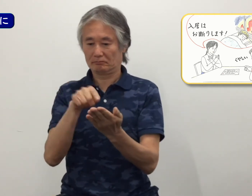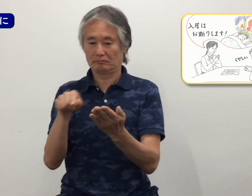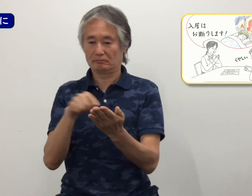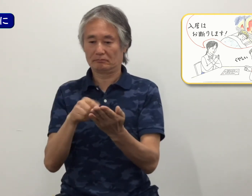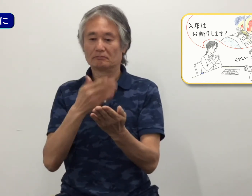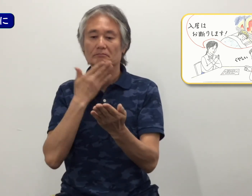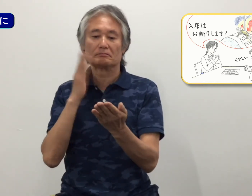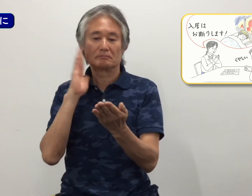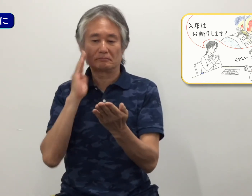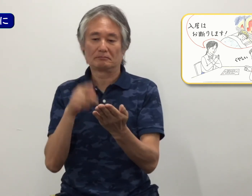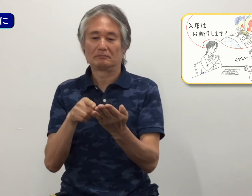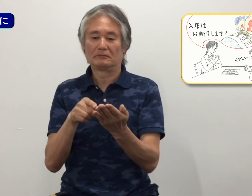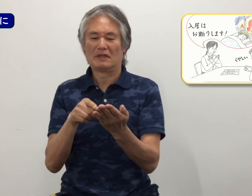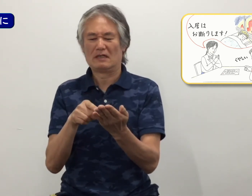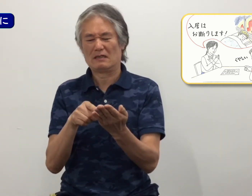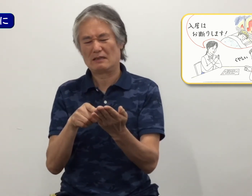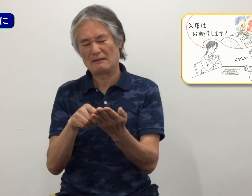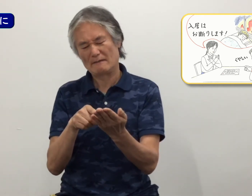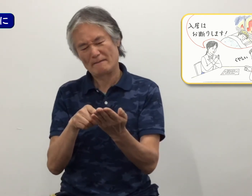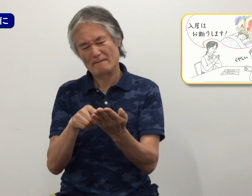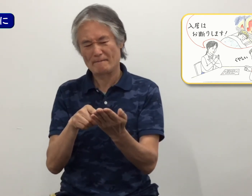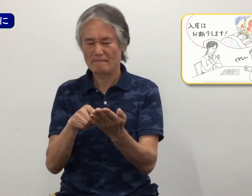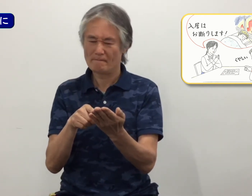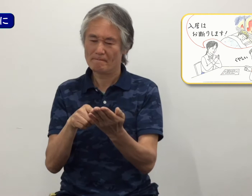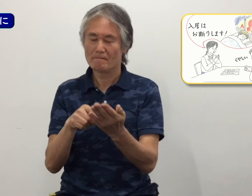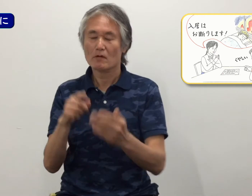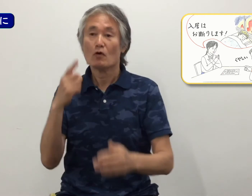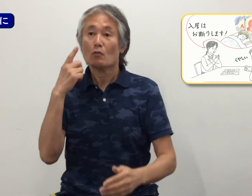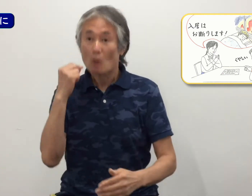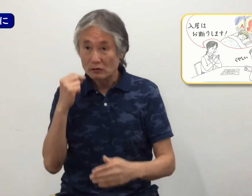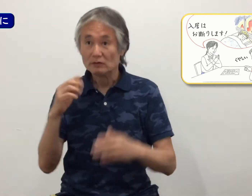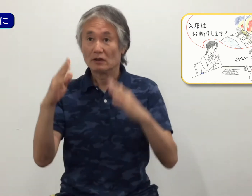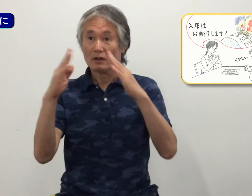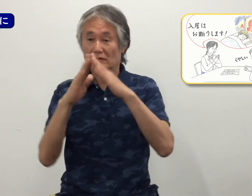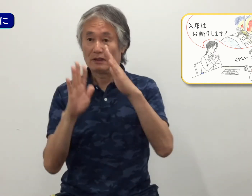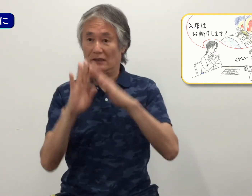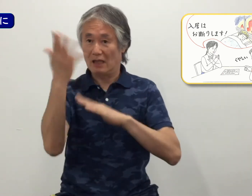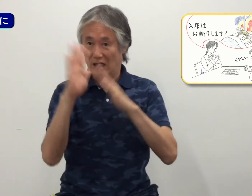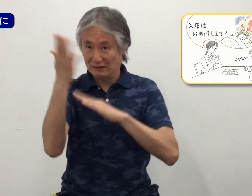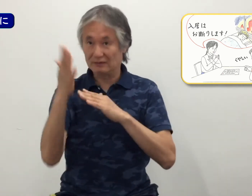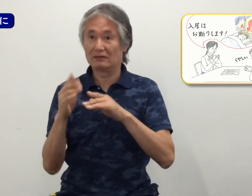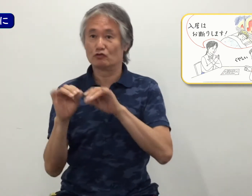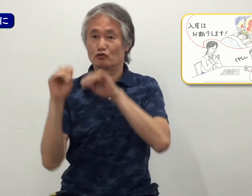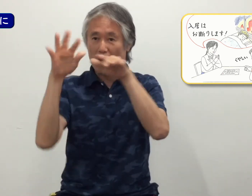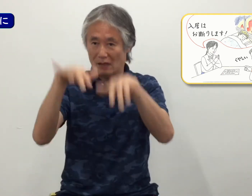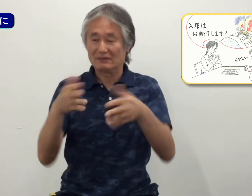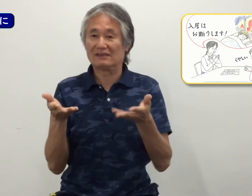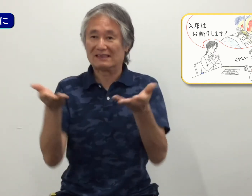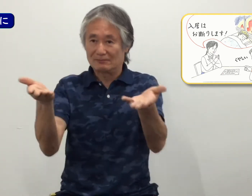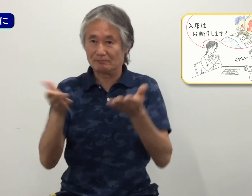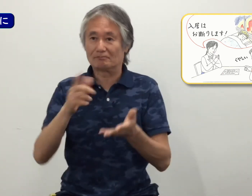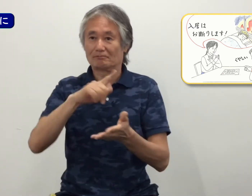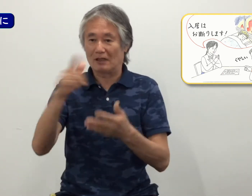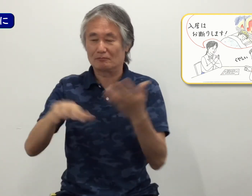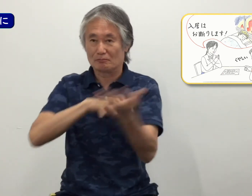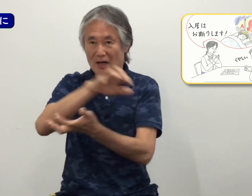見て私がローであることに気づくともし家事や津波地震などの災害が起きた場合